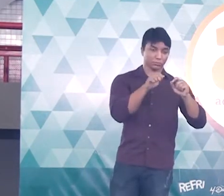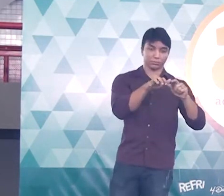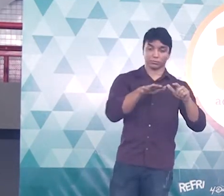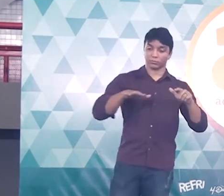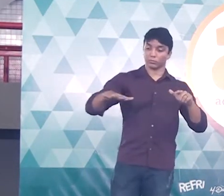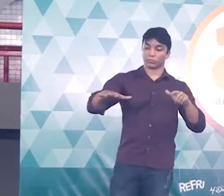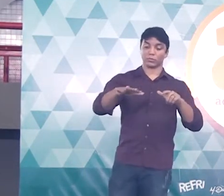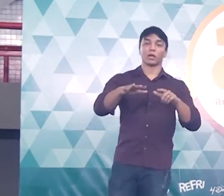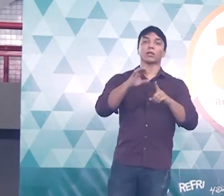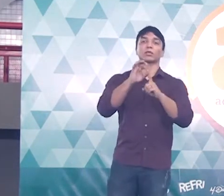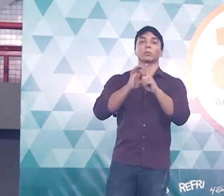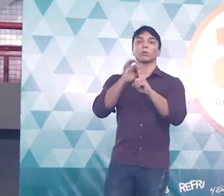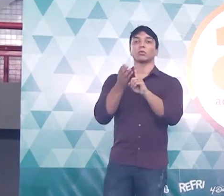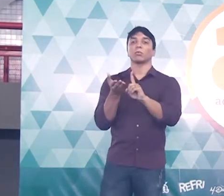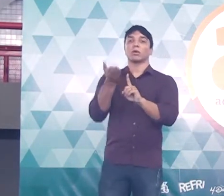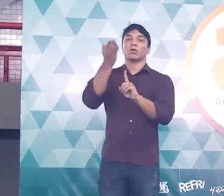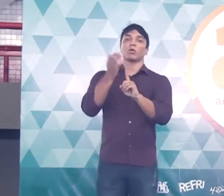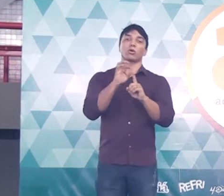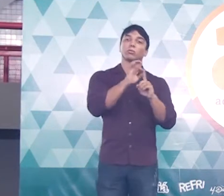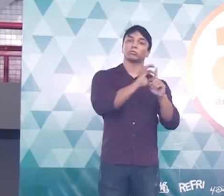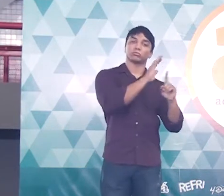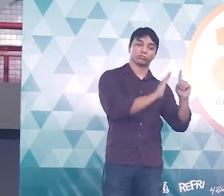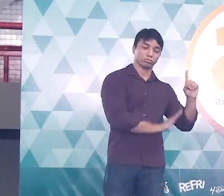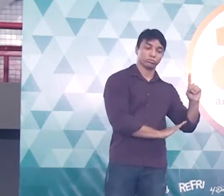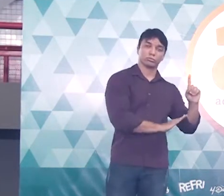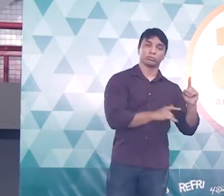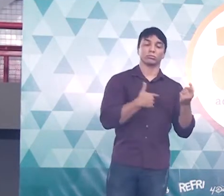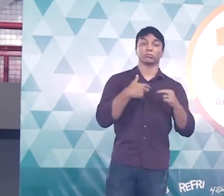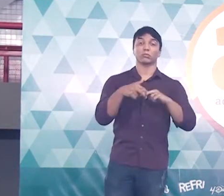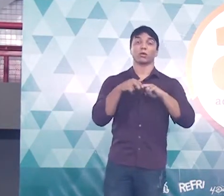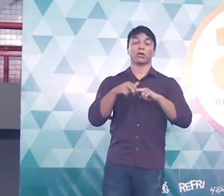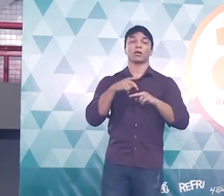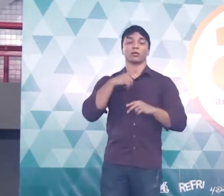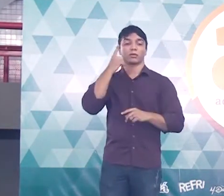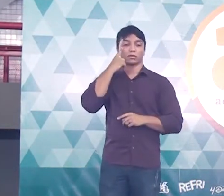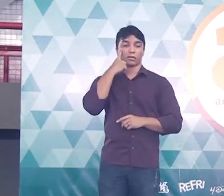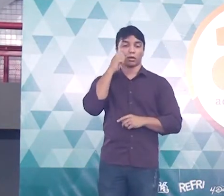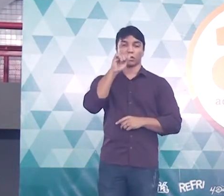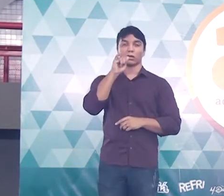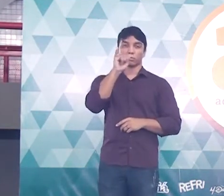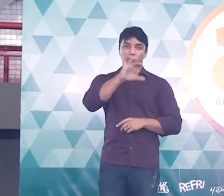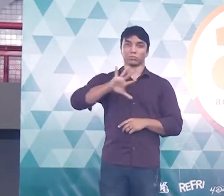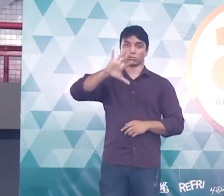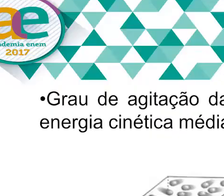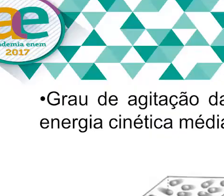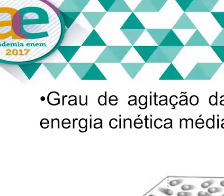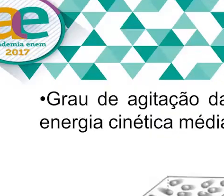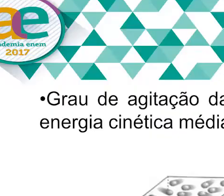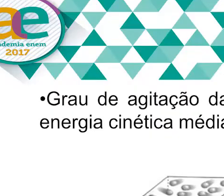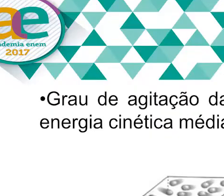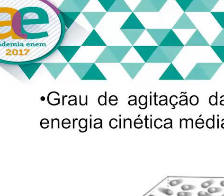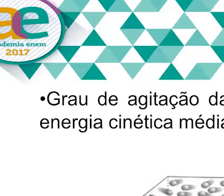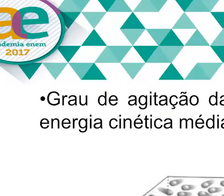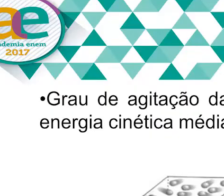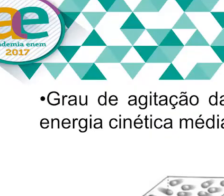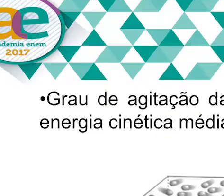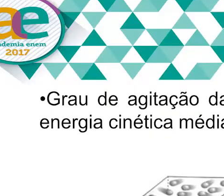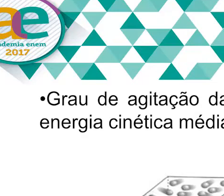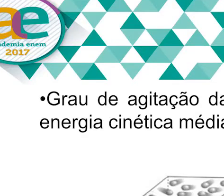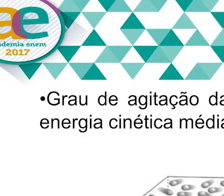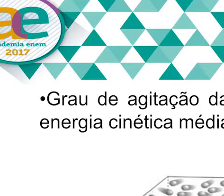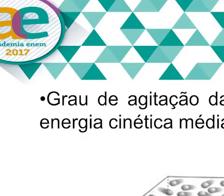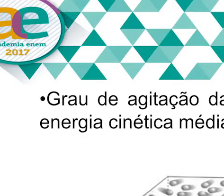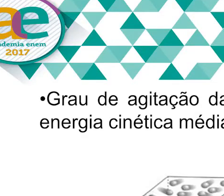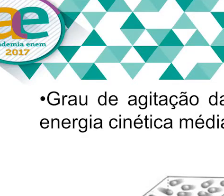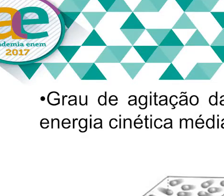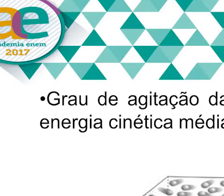uma maior temperatura e uma menor temperatura. Observem no desenho que tem uma relação com a agitação molecular. Mas